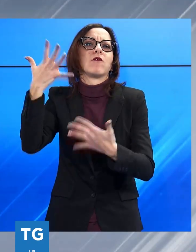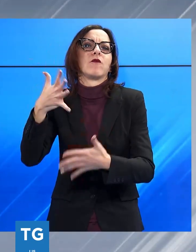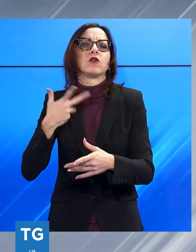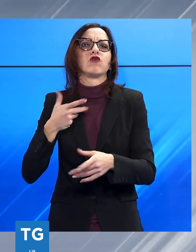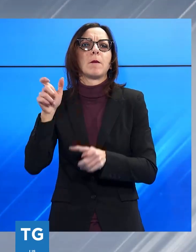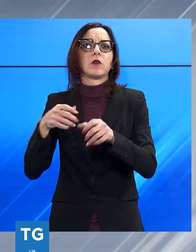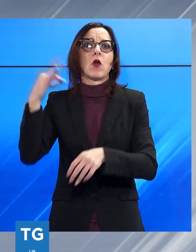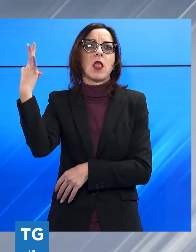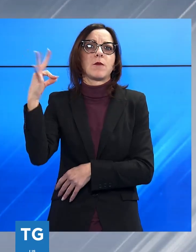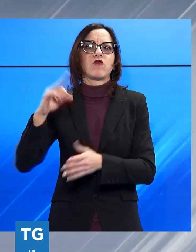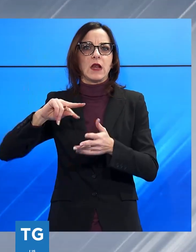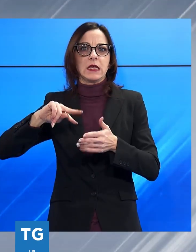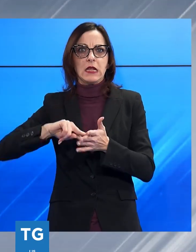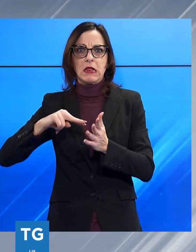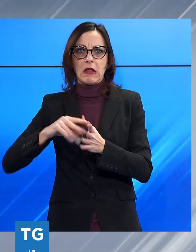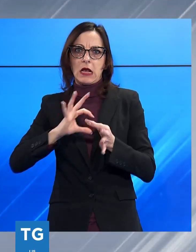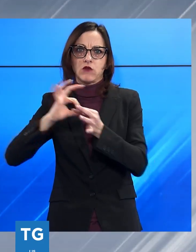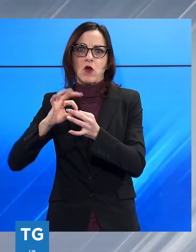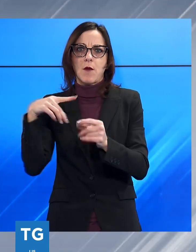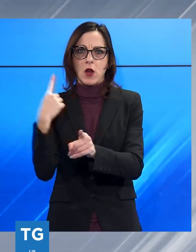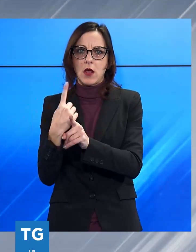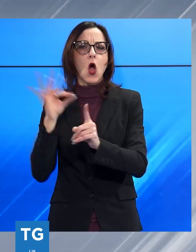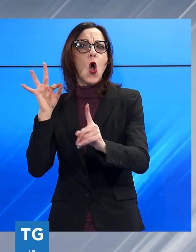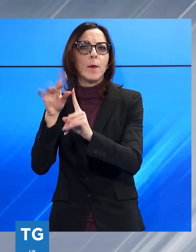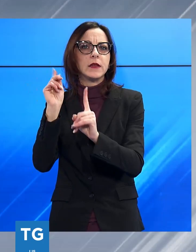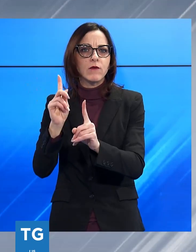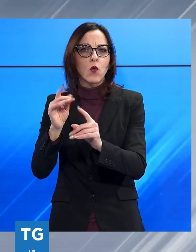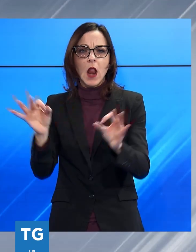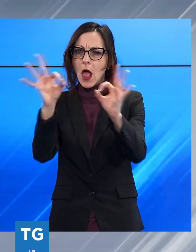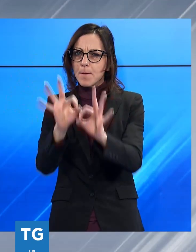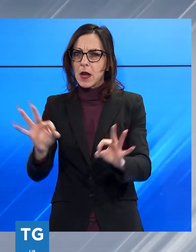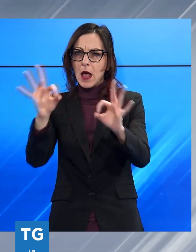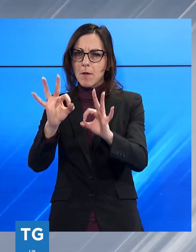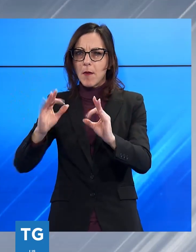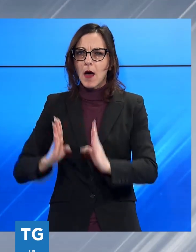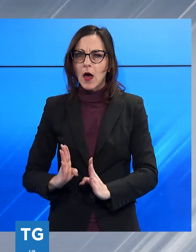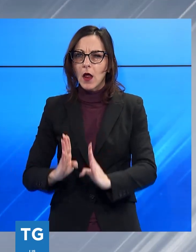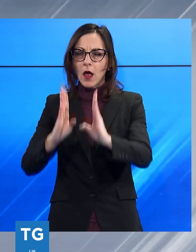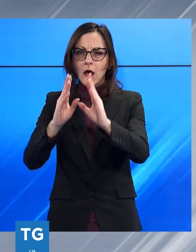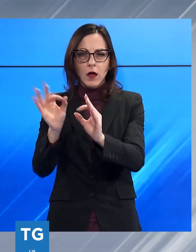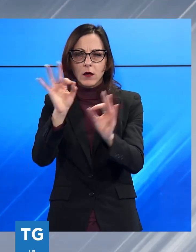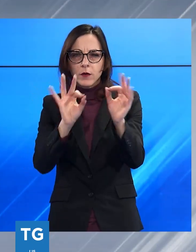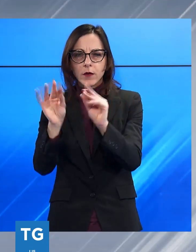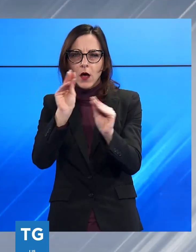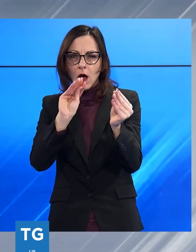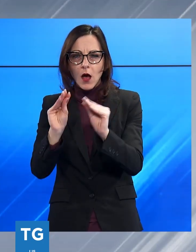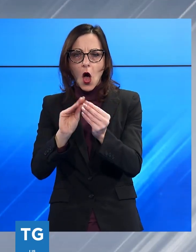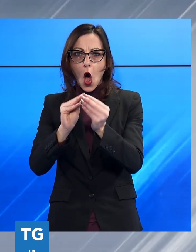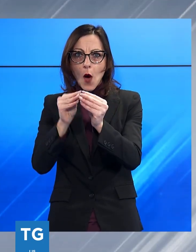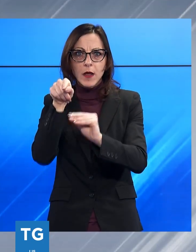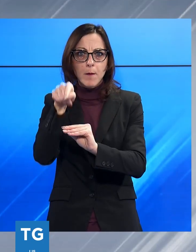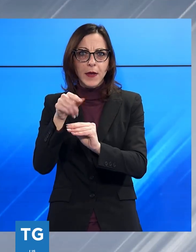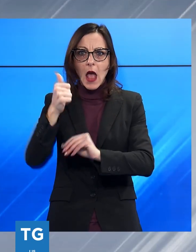team di specialisti tecnici l'obiettivo dell'operazione prepararsi adeguatamente alle opere che nelle intenzioni della parrocchia nei prossimi anni